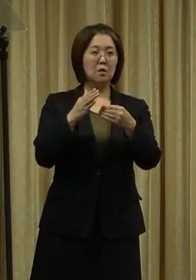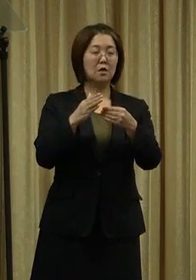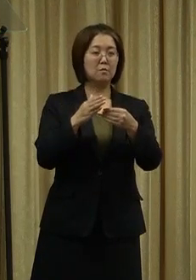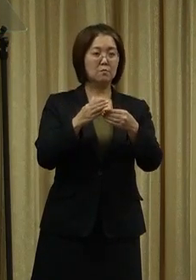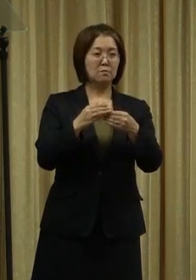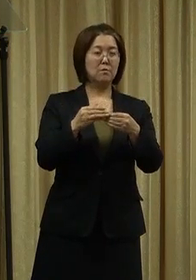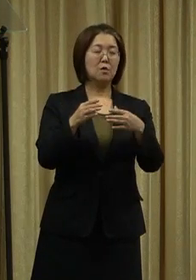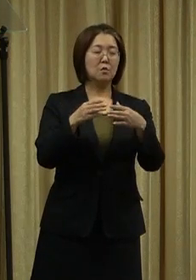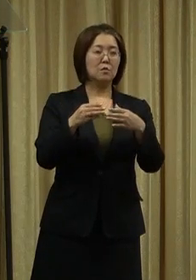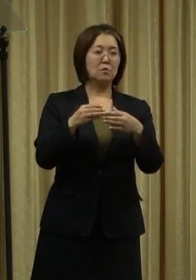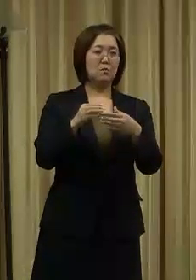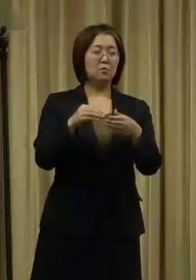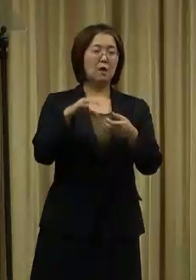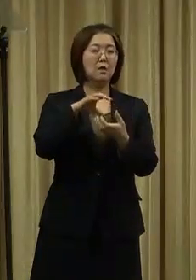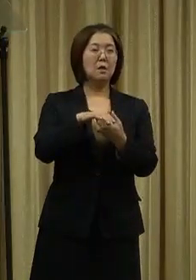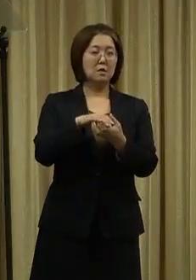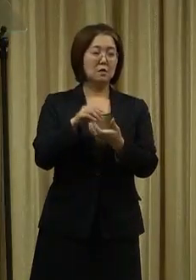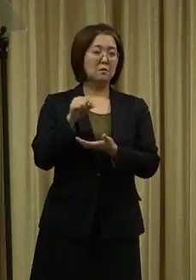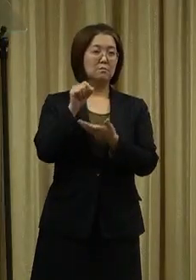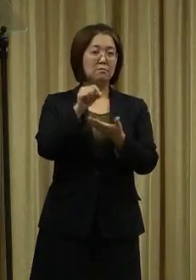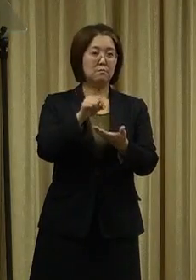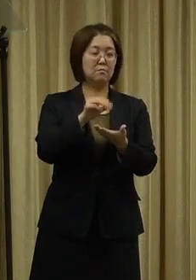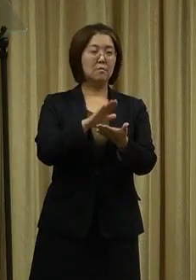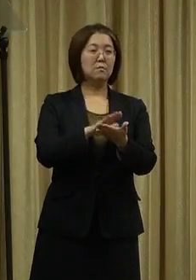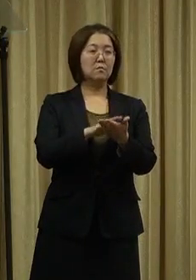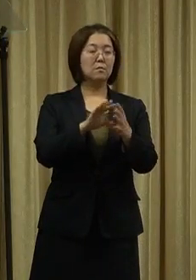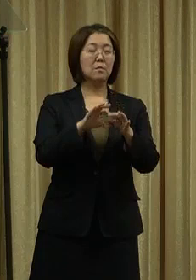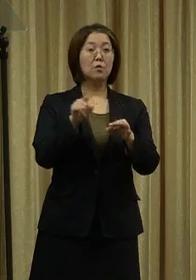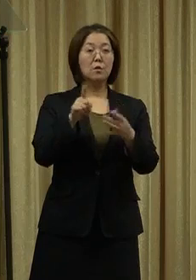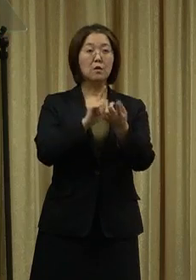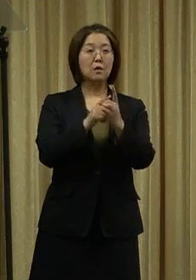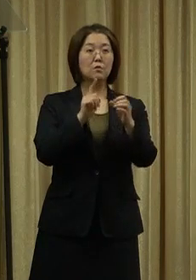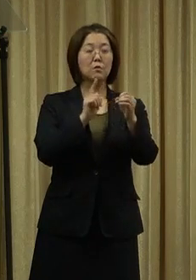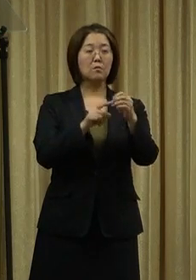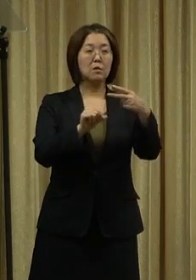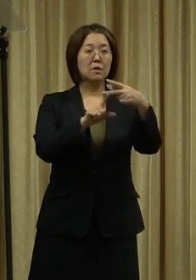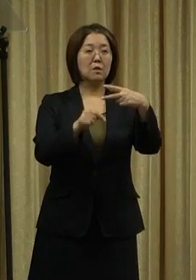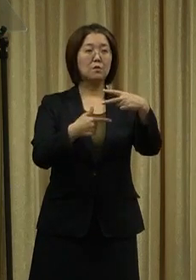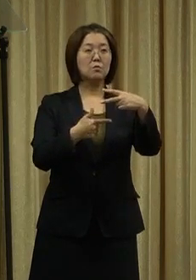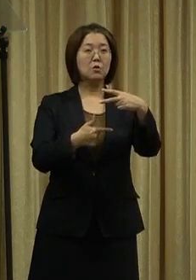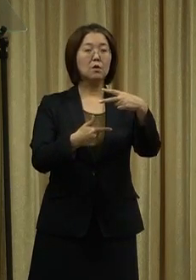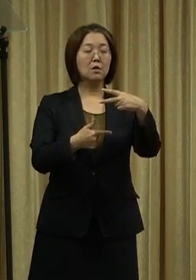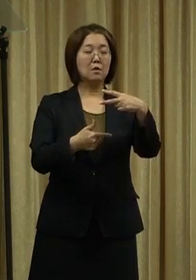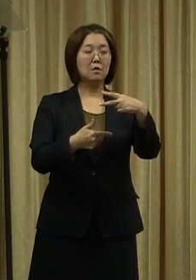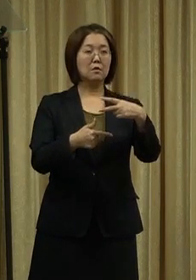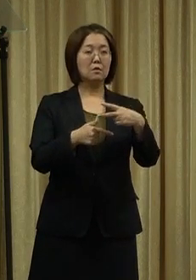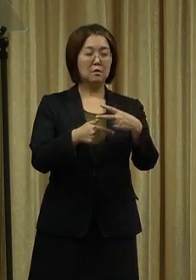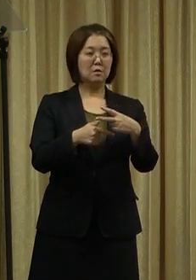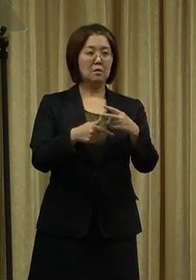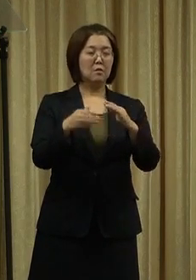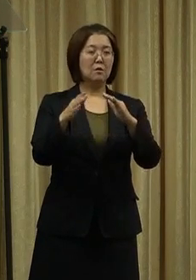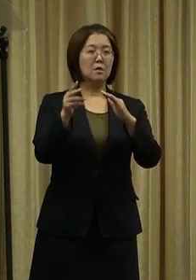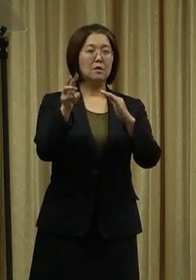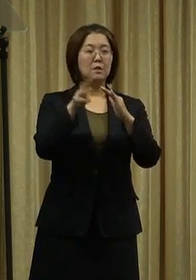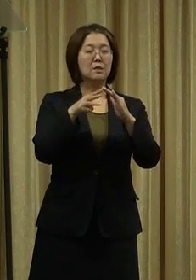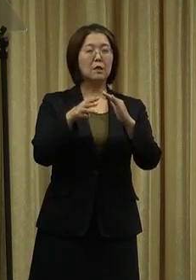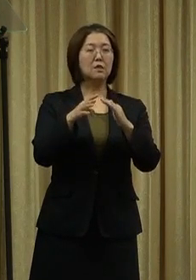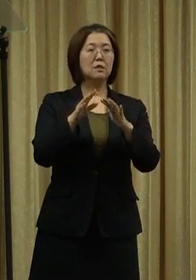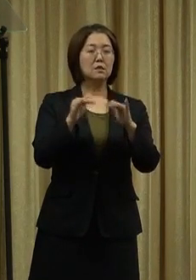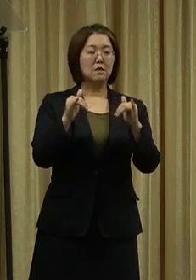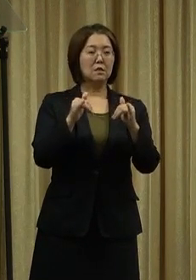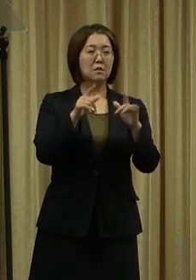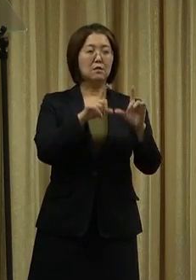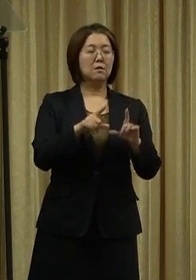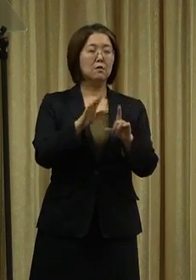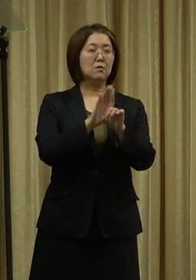のためのパッケージが発表されました。これに対応するために今月2月6日には被災者の生活の支援、